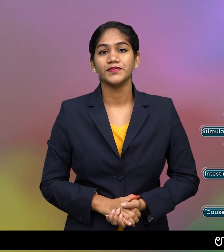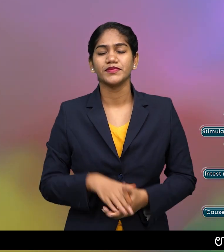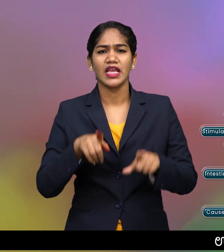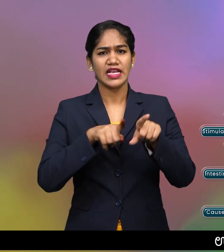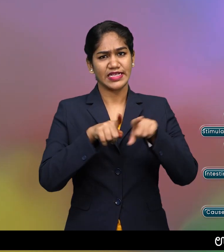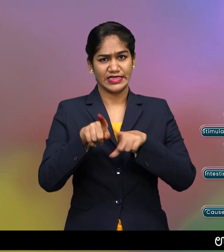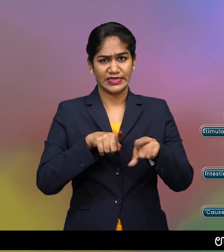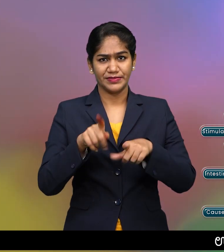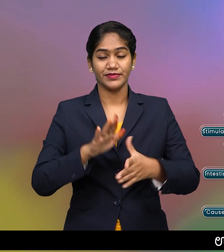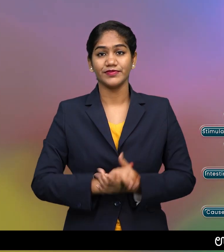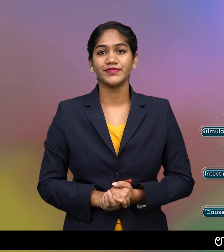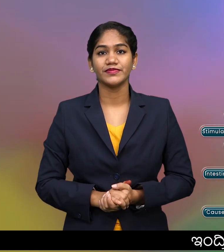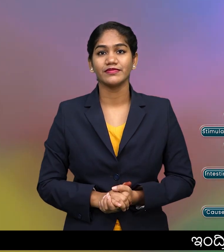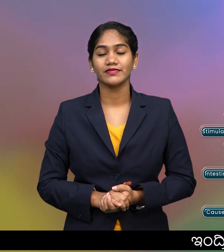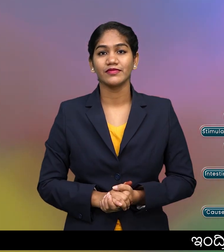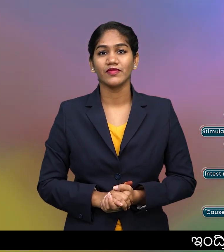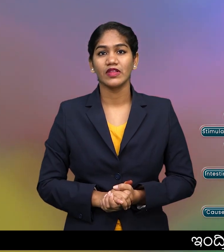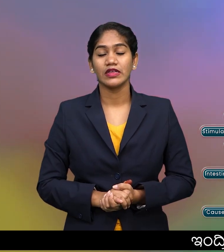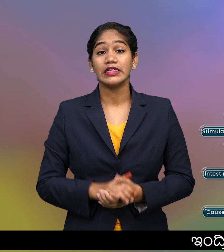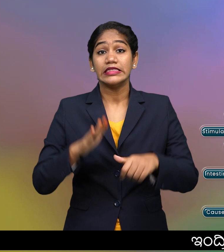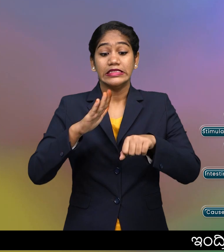ಉದಾಹರಣೆ: ಇಂದ್ರಿಯ ಅಂಗಗಳು,